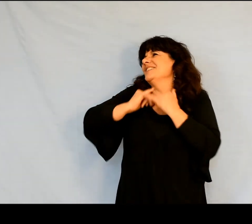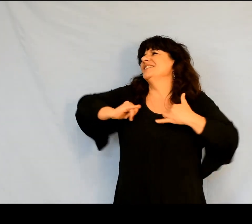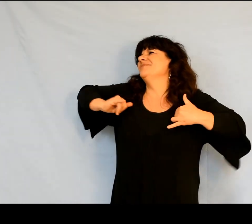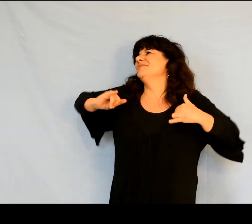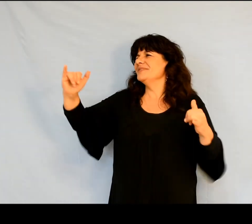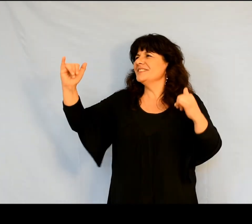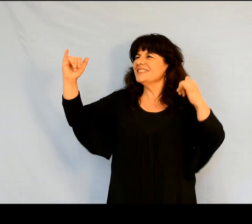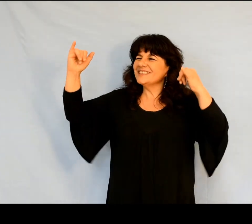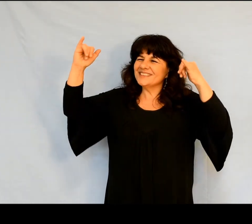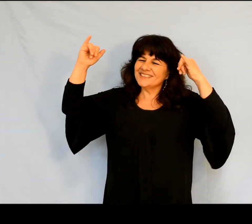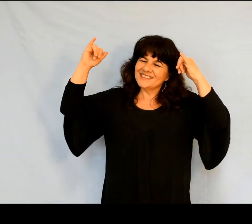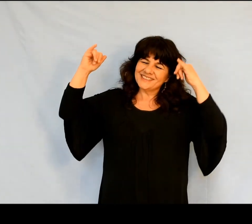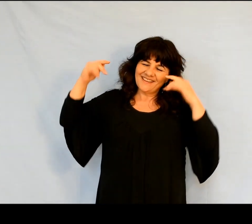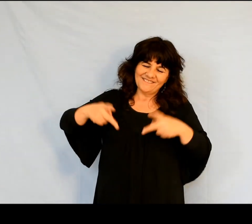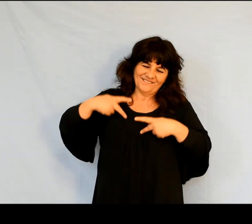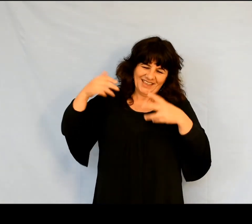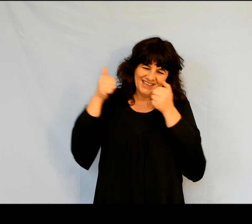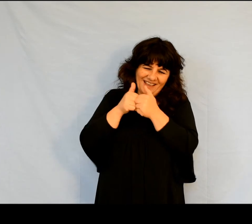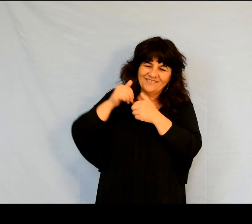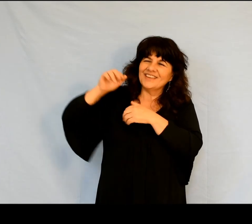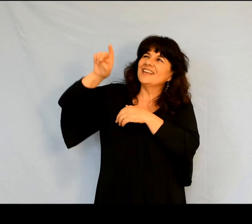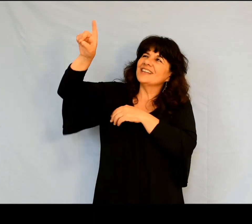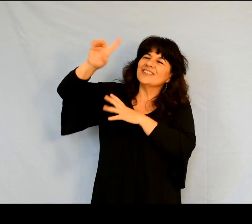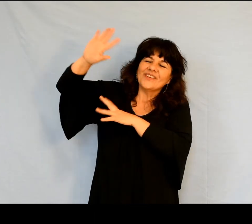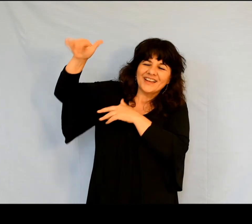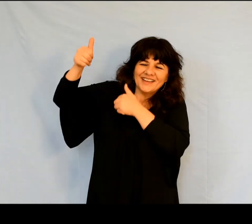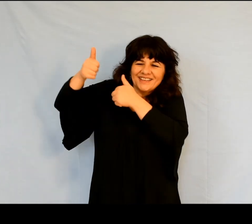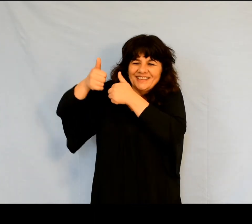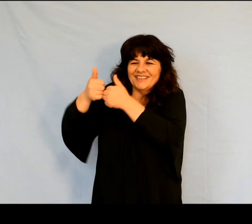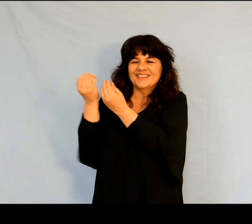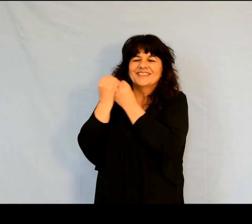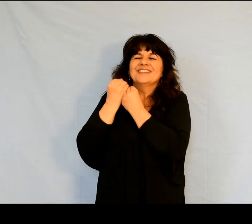ta droite, éternité de délices.